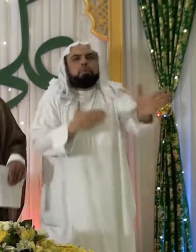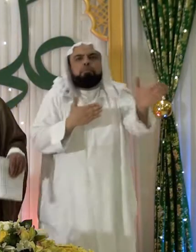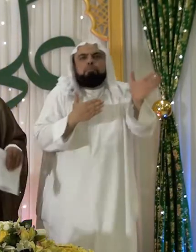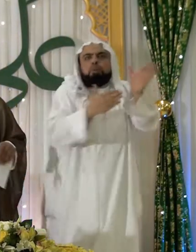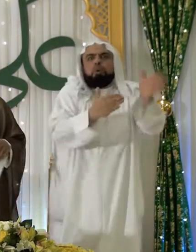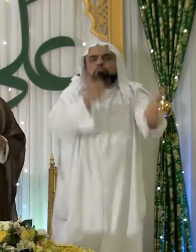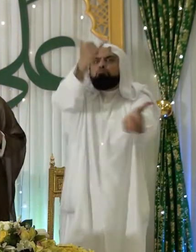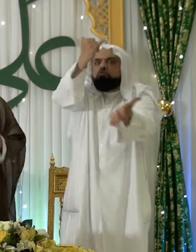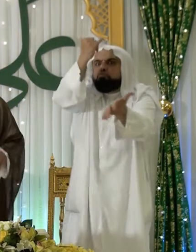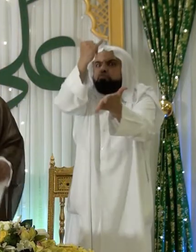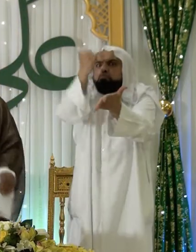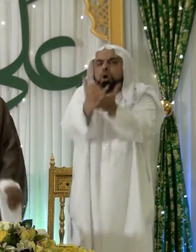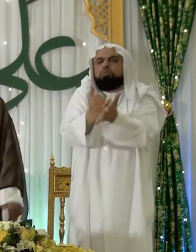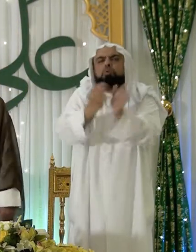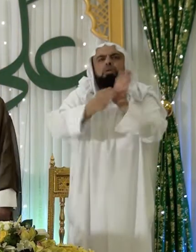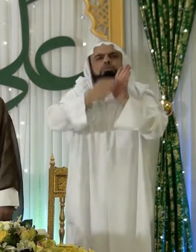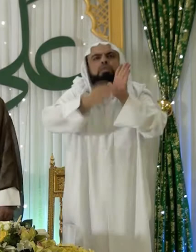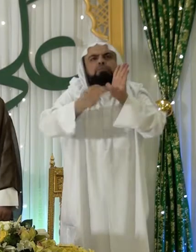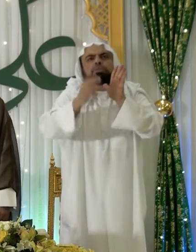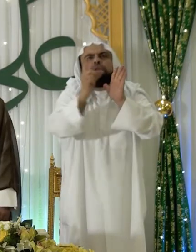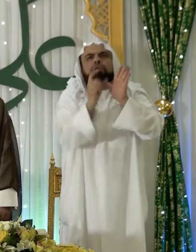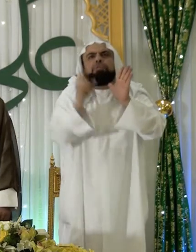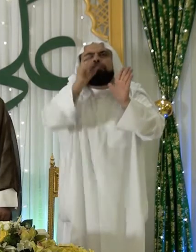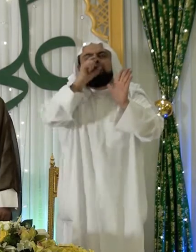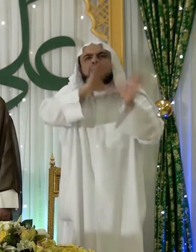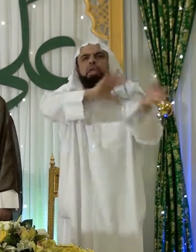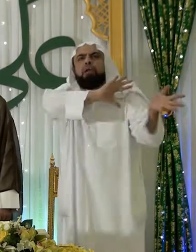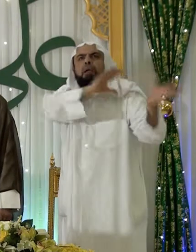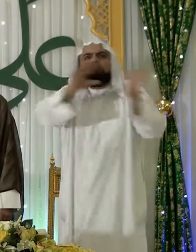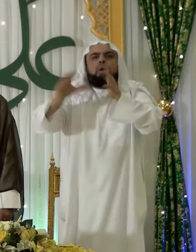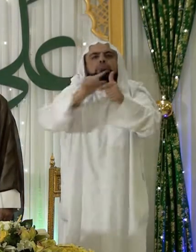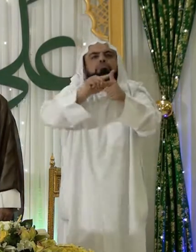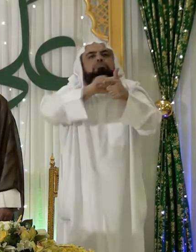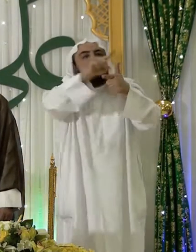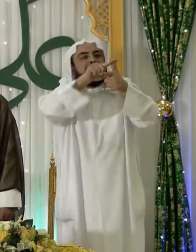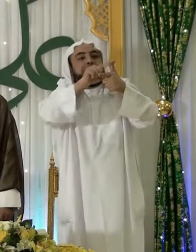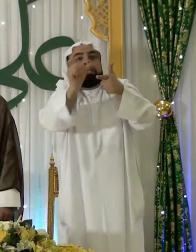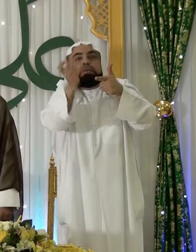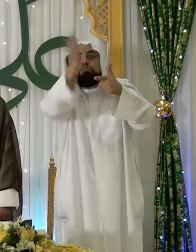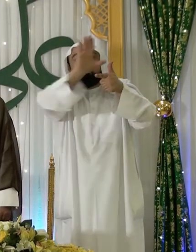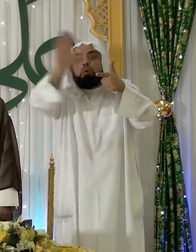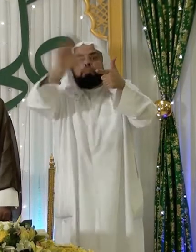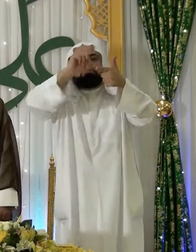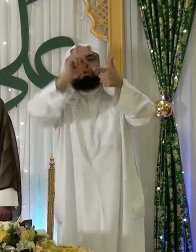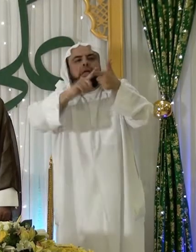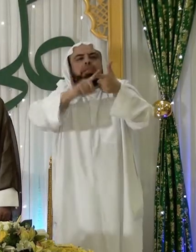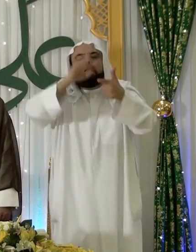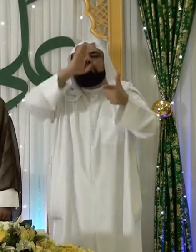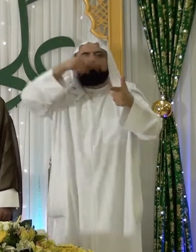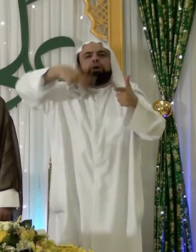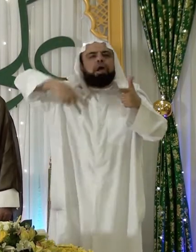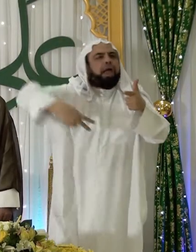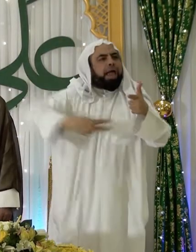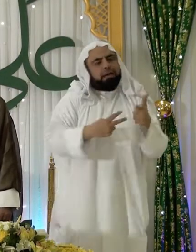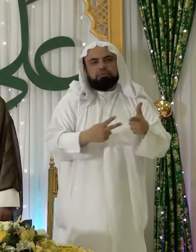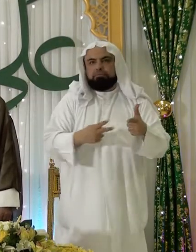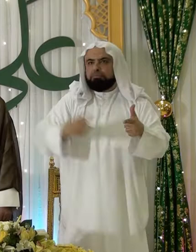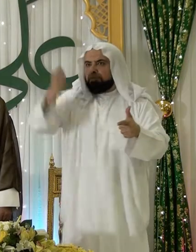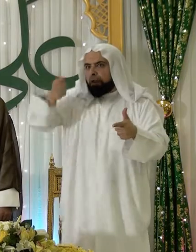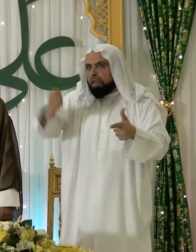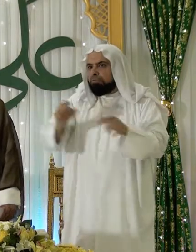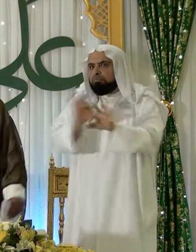ووصيا لرسول الله صلى الله عليه وآله. رسول الله صلى الله عليه وآله